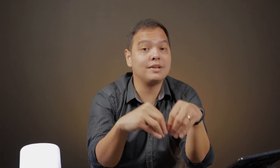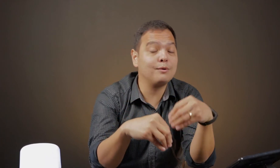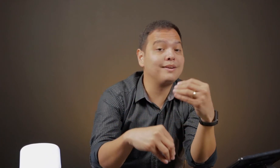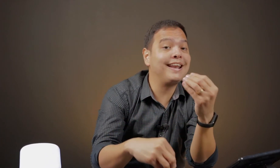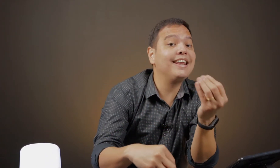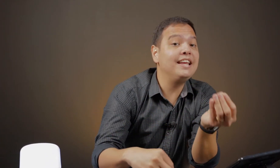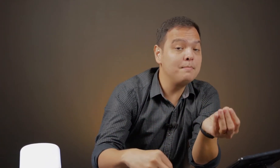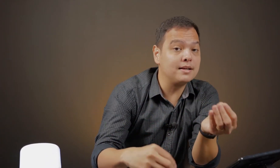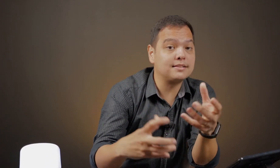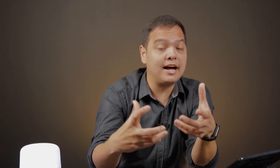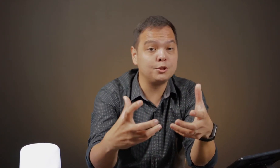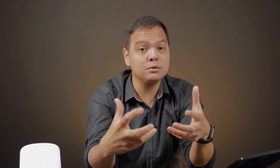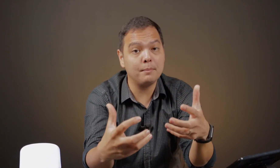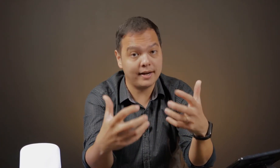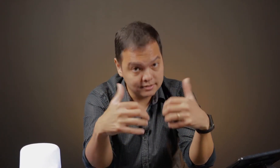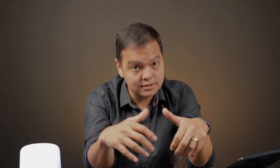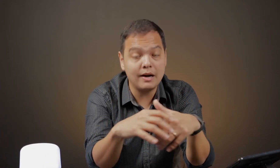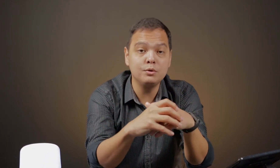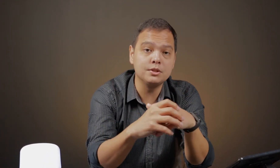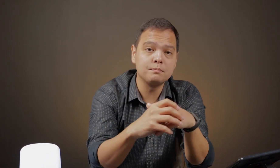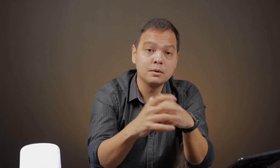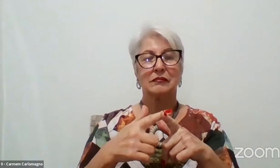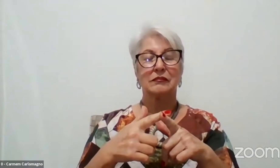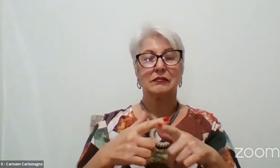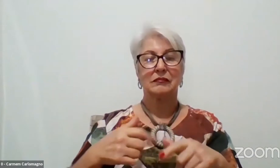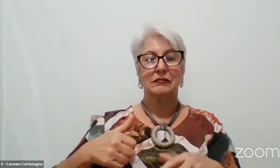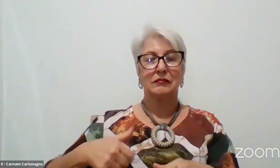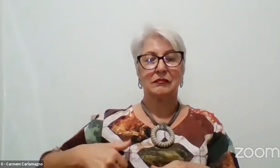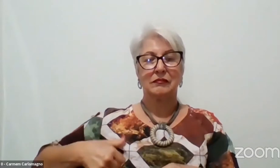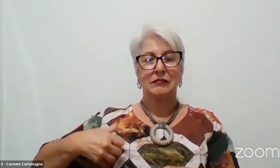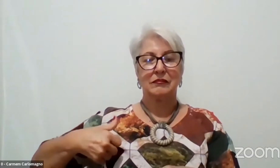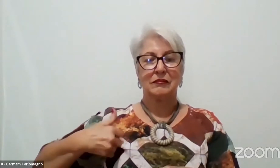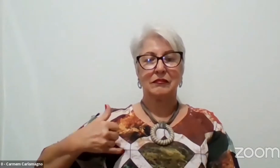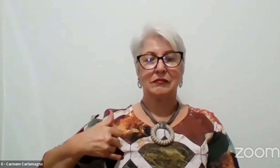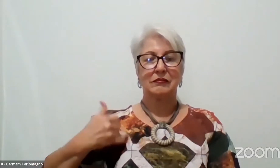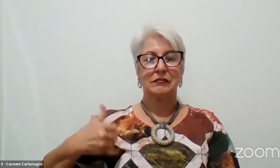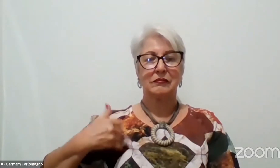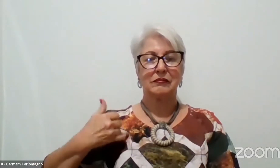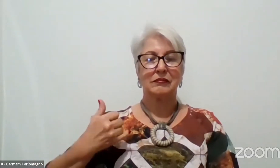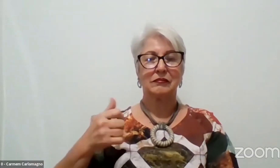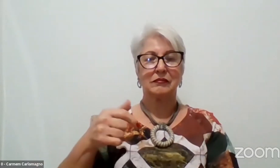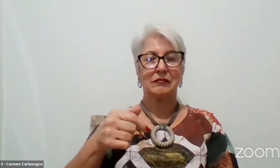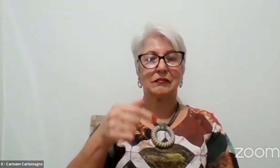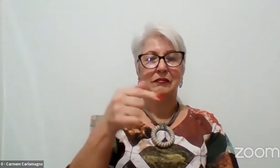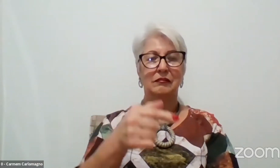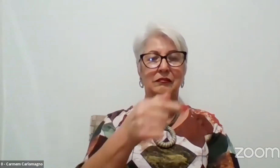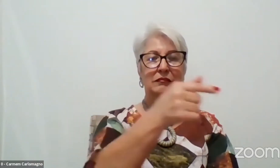encontraram na Libras ajuda para a questão de saúde. Por exemplo, a Carmen comenta que ela estava com dificuldade de gravar as coisas,